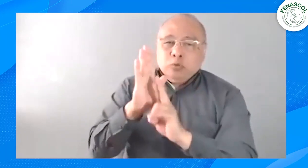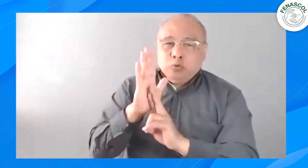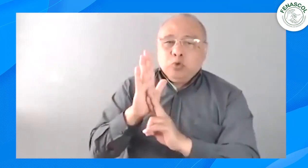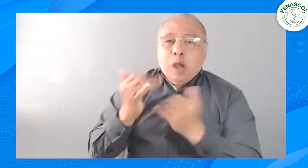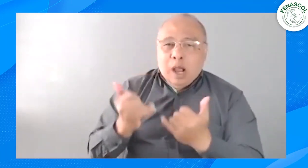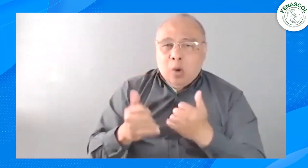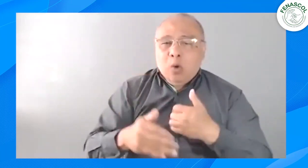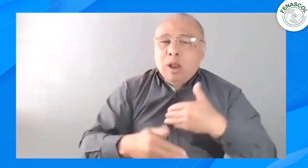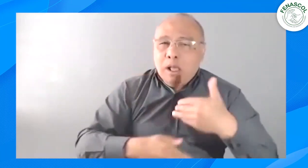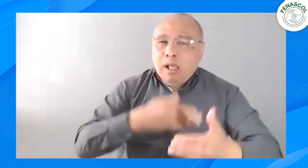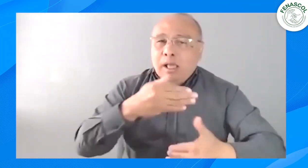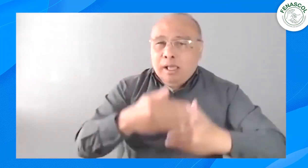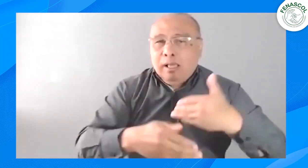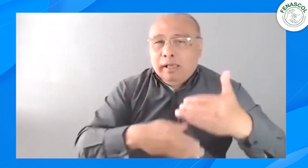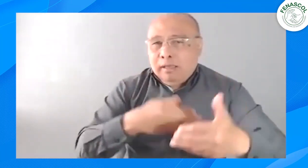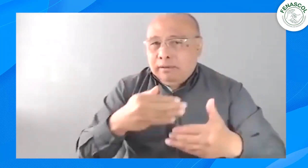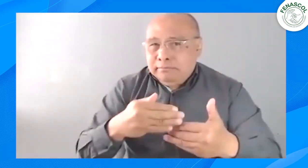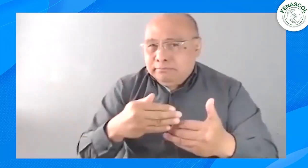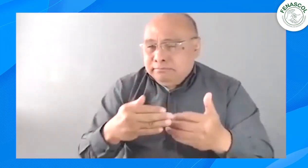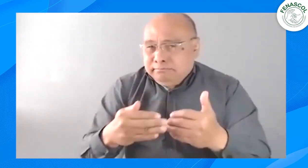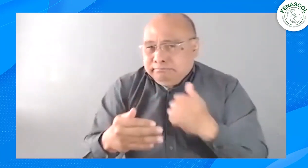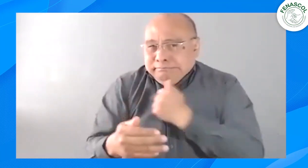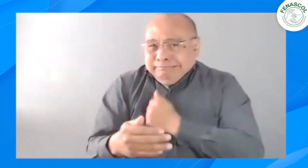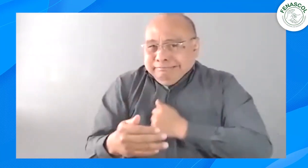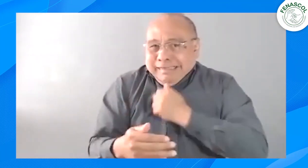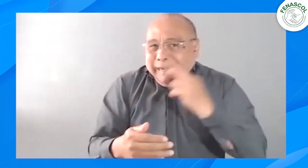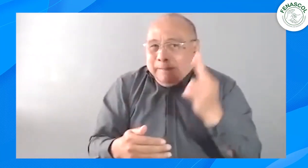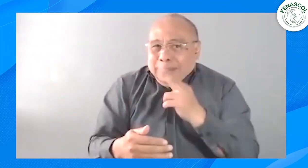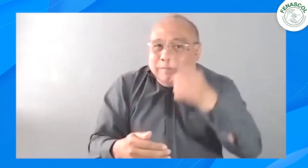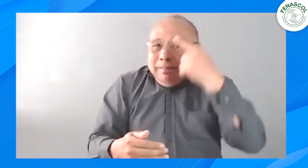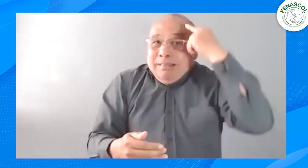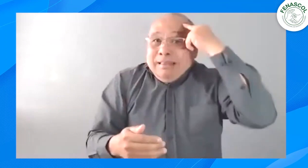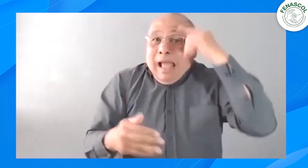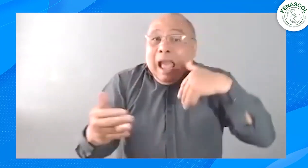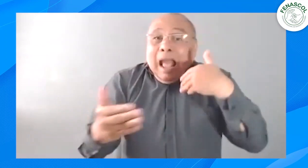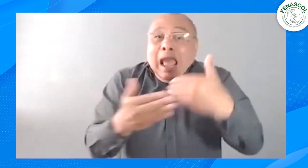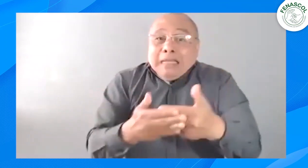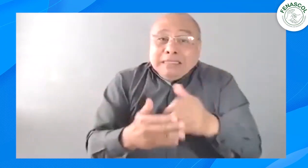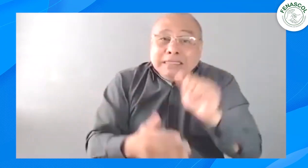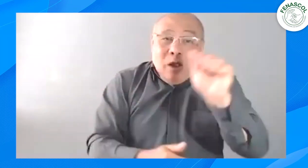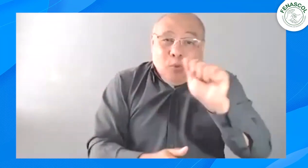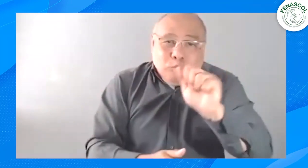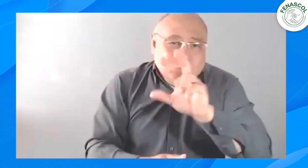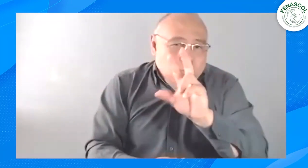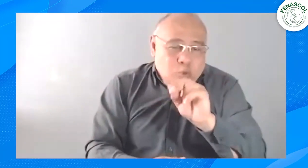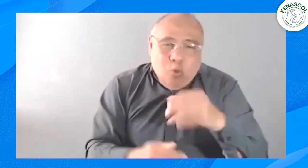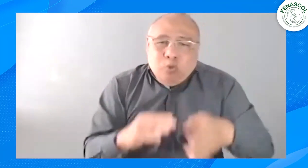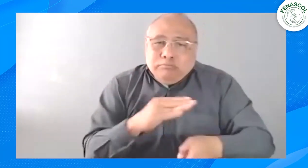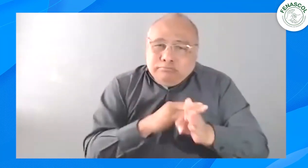que ver con los acuerdos o con los estudios que van hasta agosto que son los de las universidades